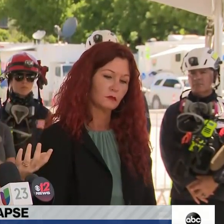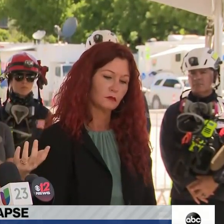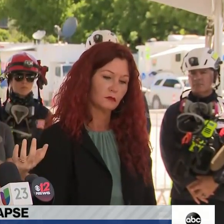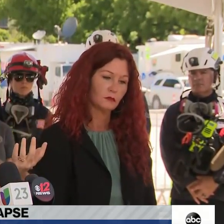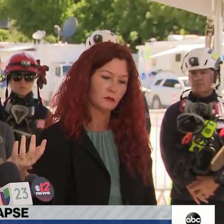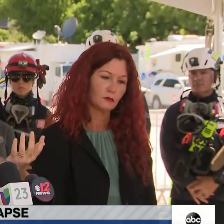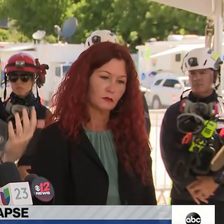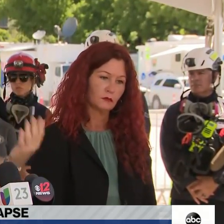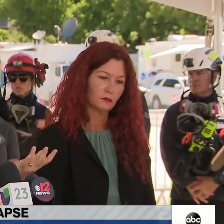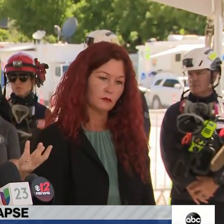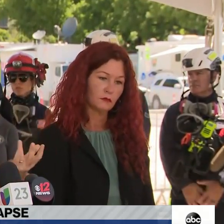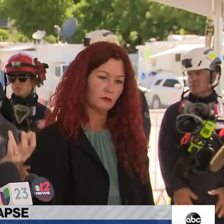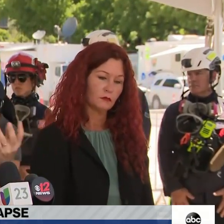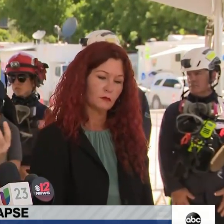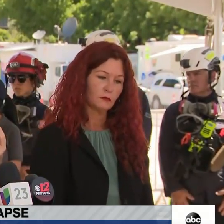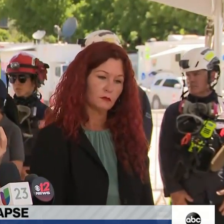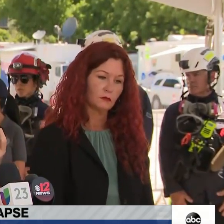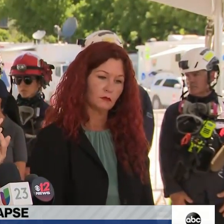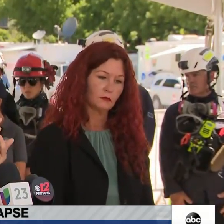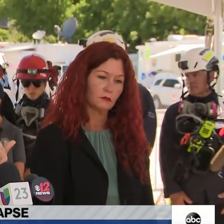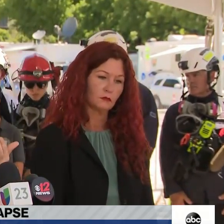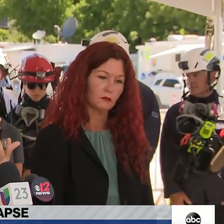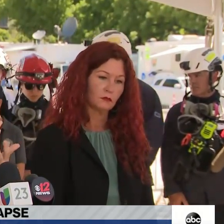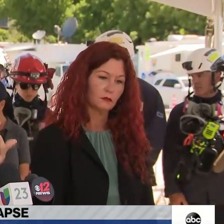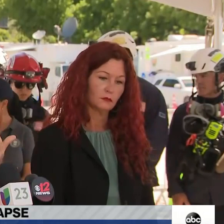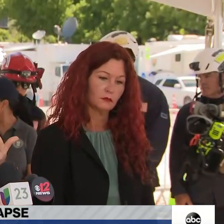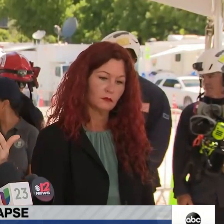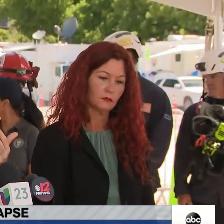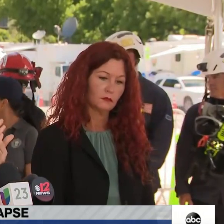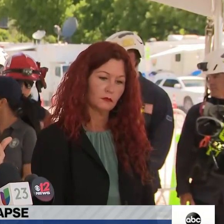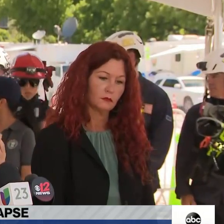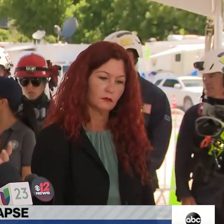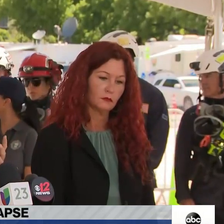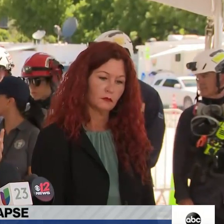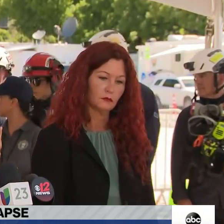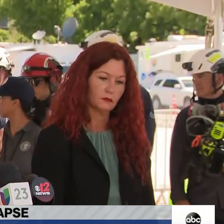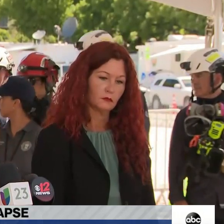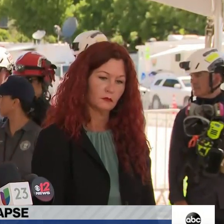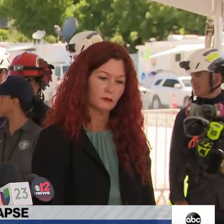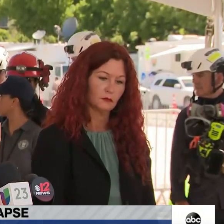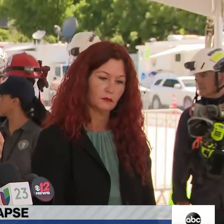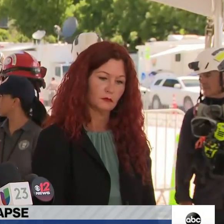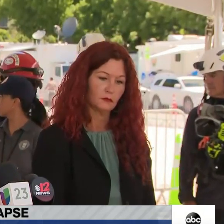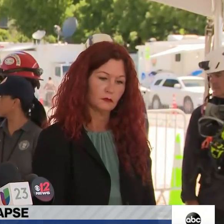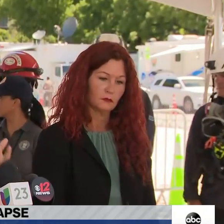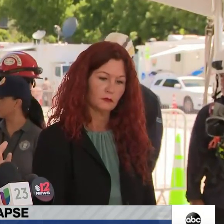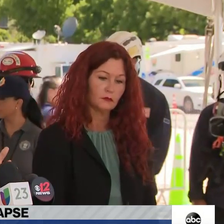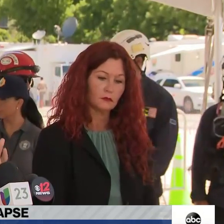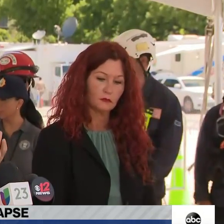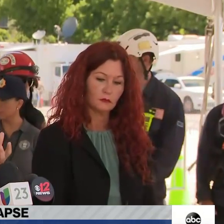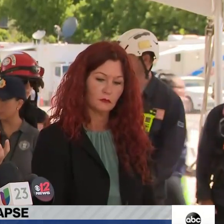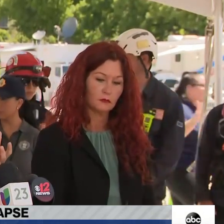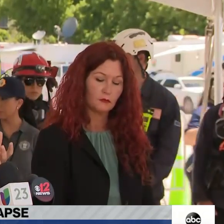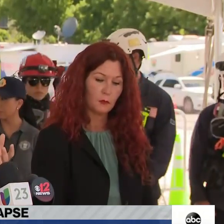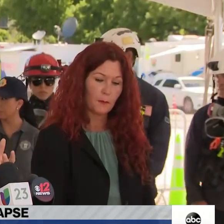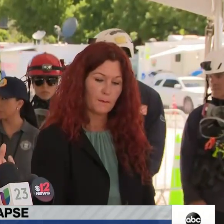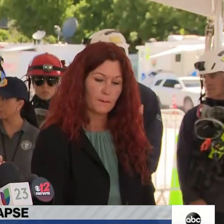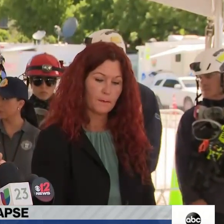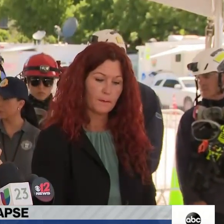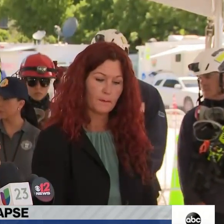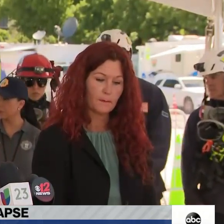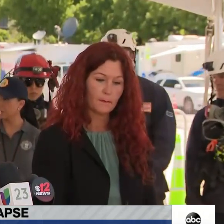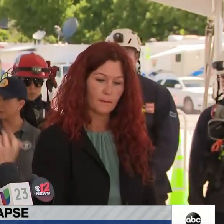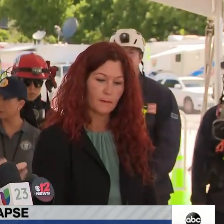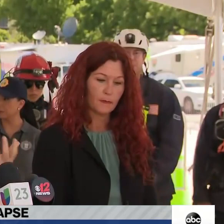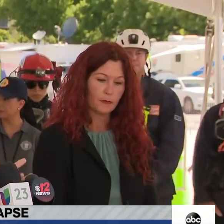Golfo de la Florida. Sin embargo, un desvío ligero hacia el este pudiera traer las